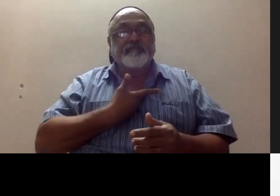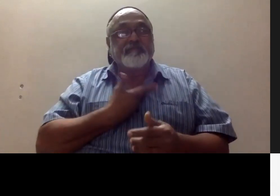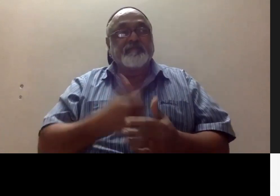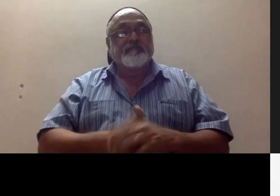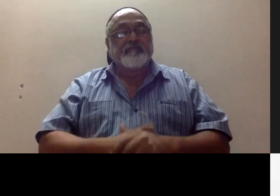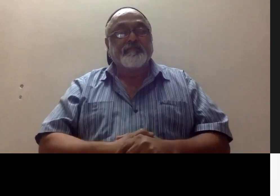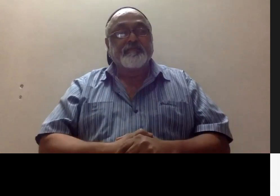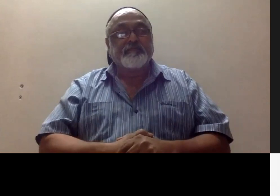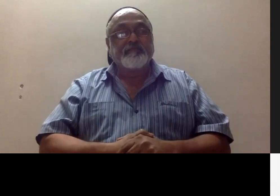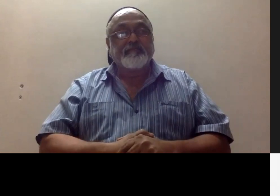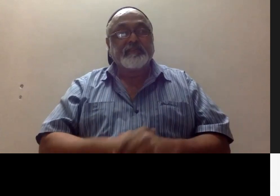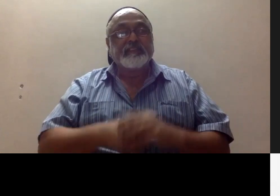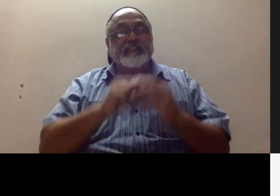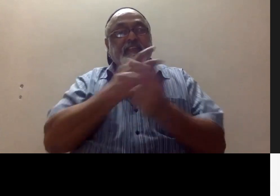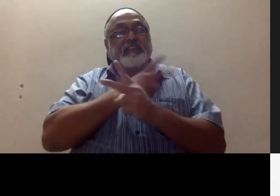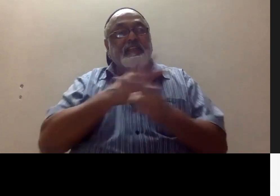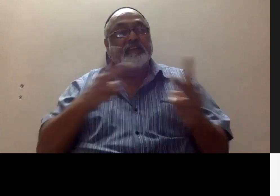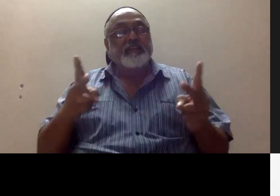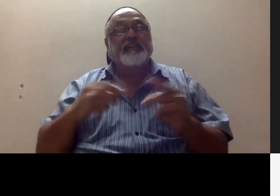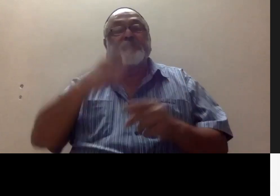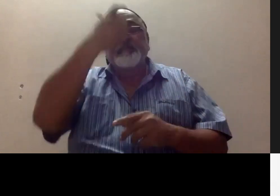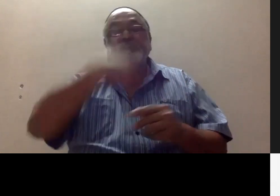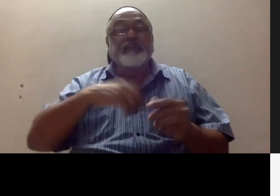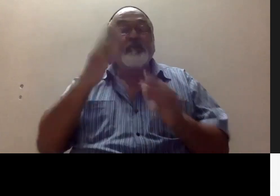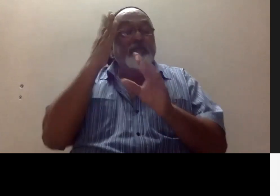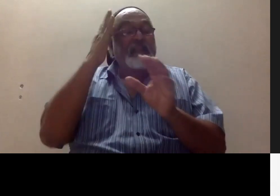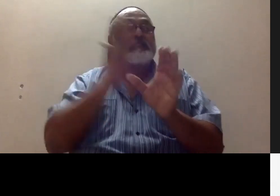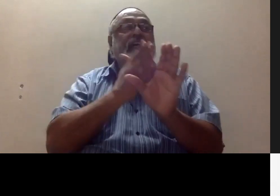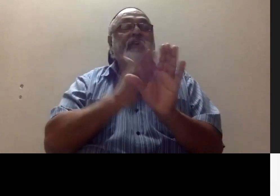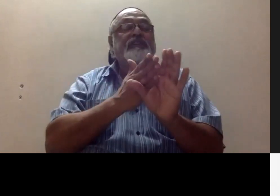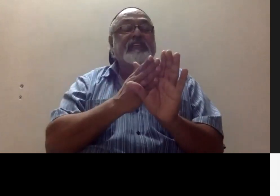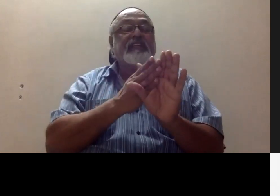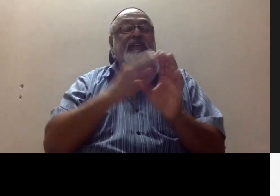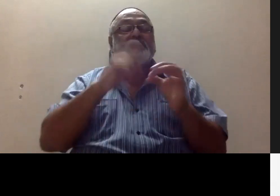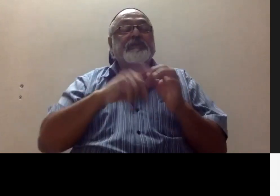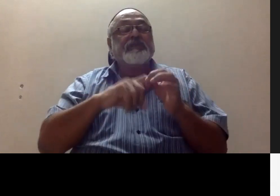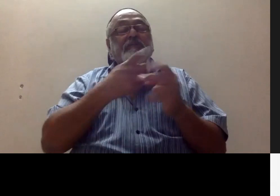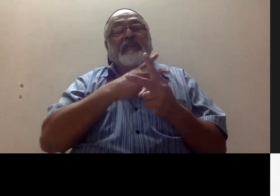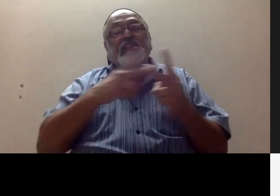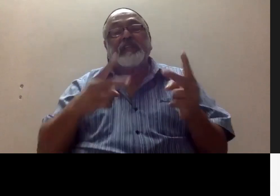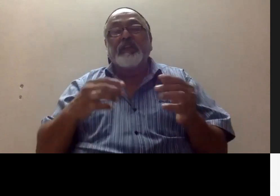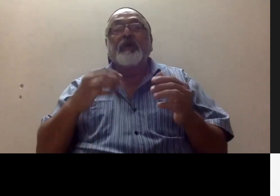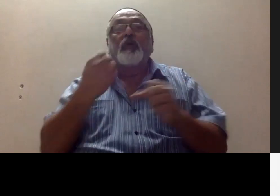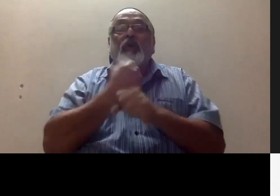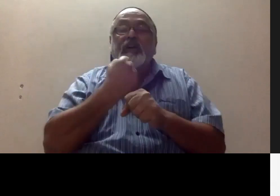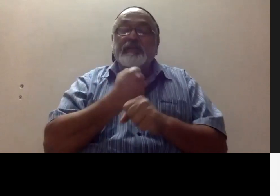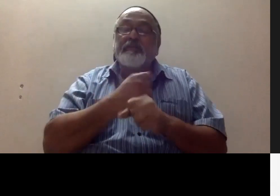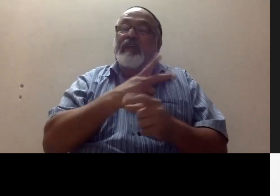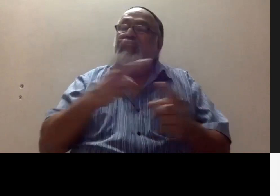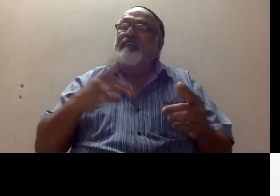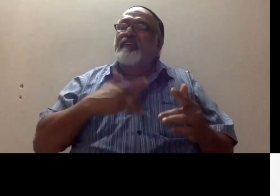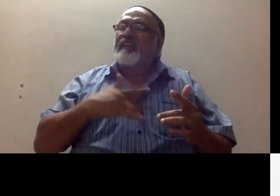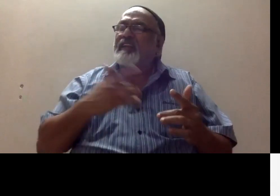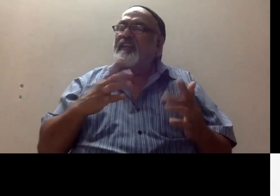बहुत तरह के सवाल आते हैं पेरेंट को, साइकोलॉजिकल भी, सोशल भी। तो मैंने एक वोकेशनल को लेके मैंने भी ये कहीं ना कहीं ये चीज फील किया है कि लैक